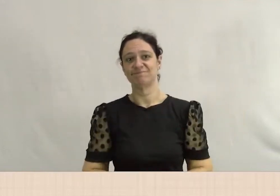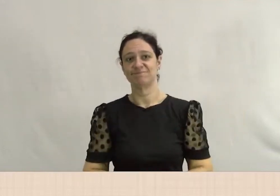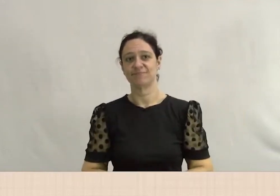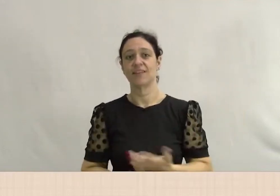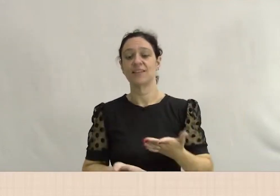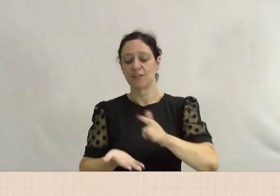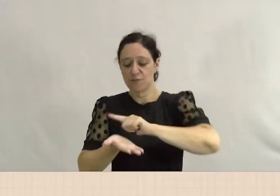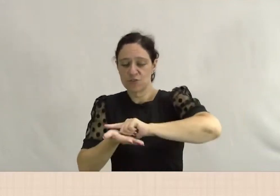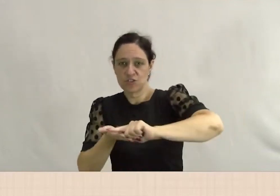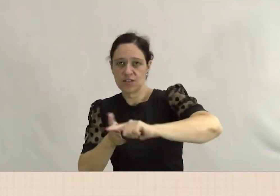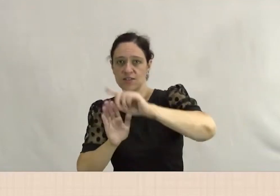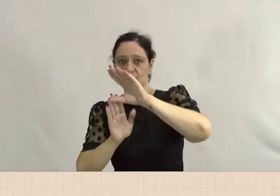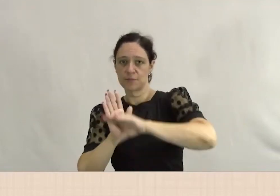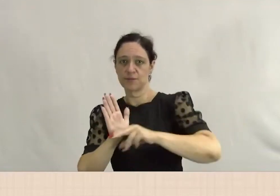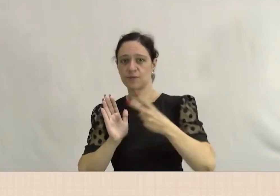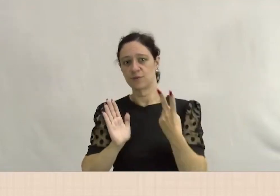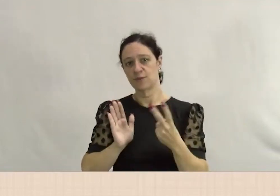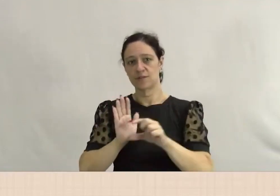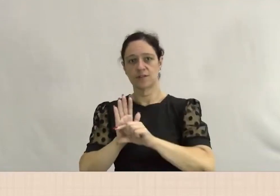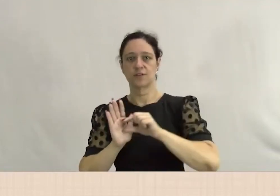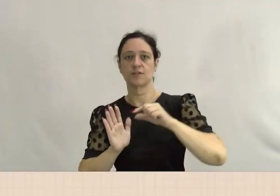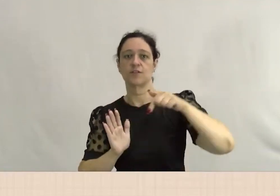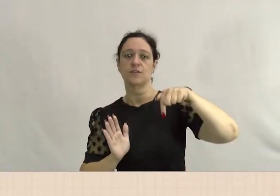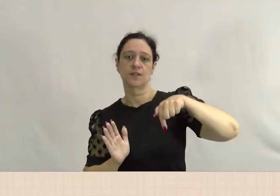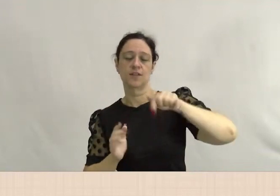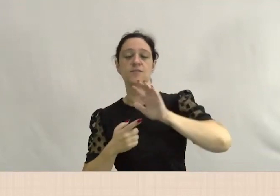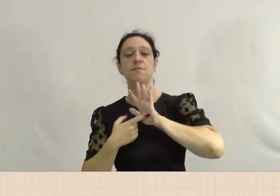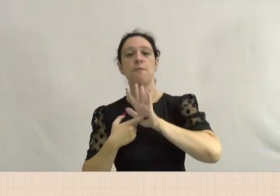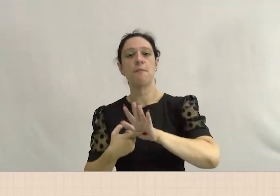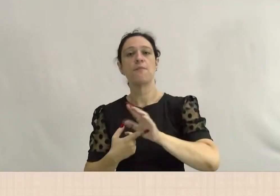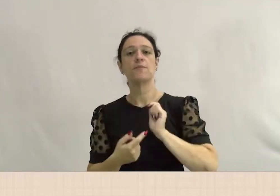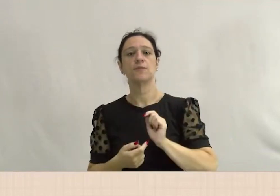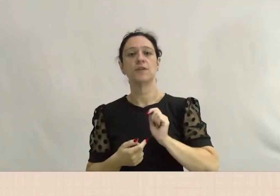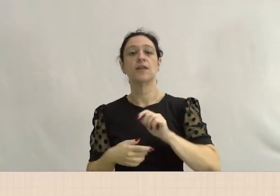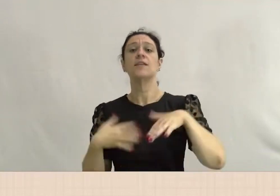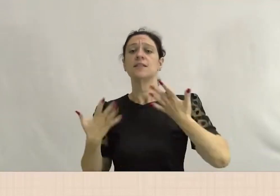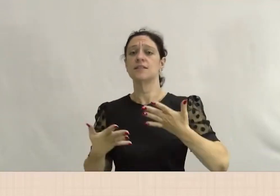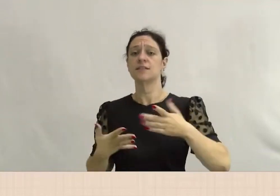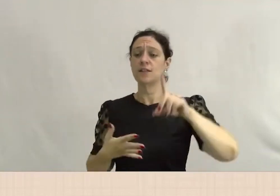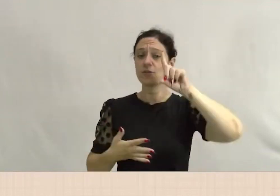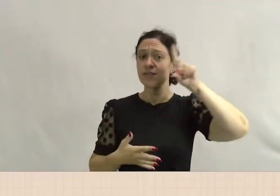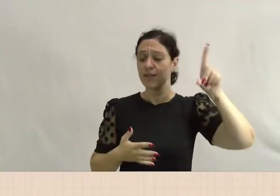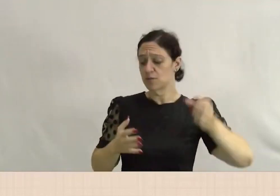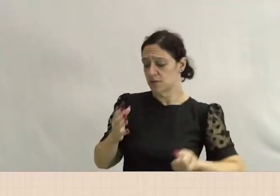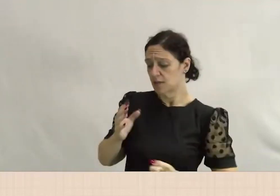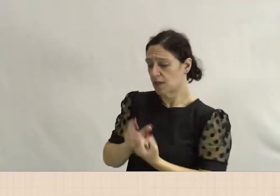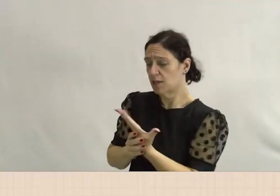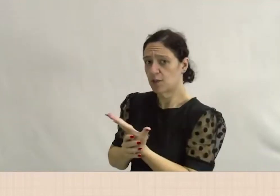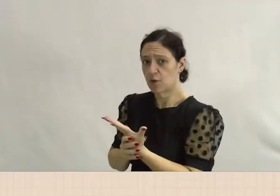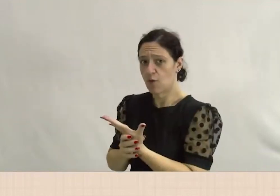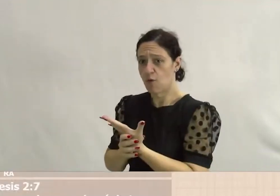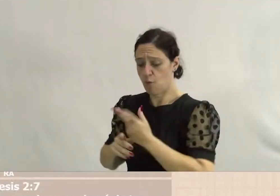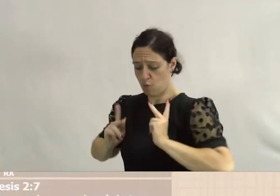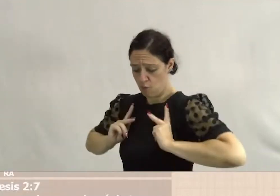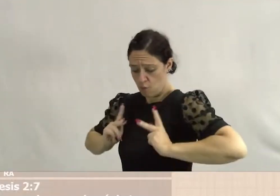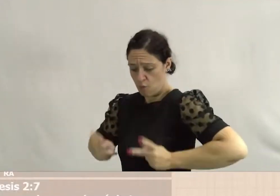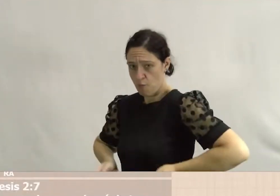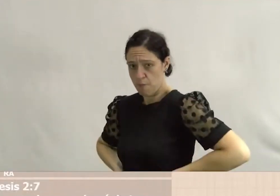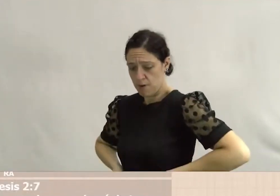Em Gênesis 2, versículo 7. Então formou o Senhor Deus ao homem do pó da